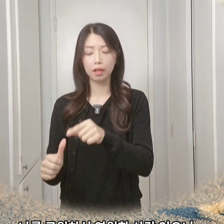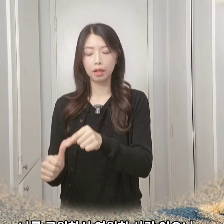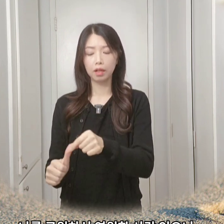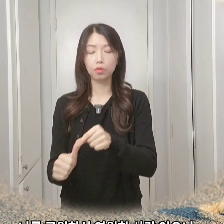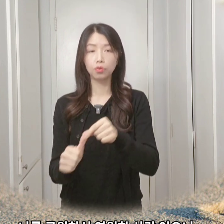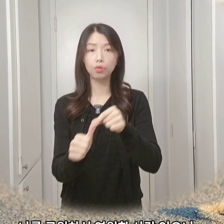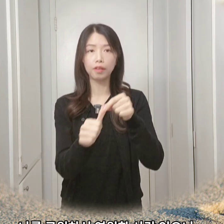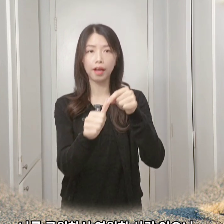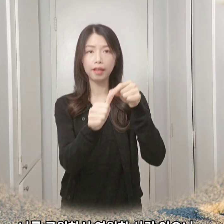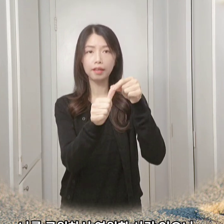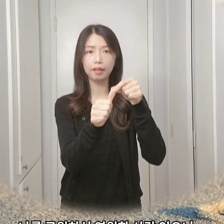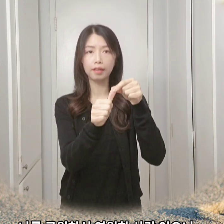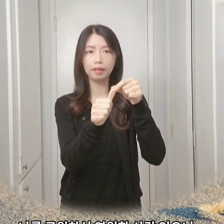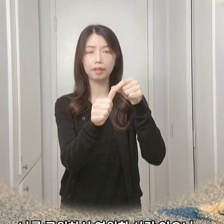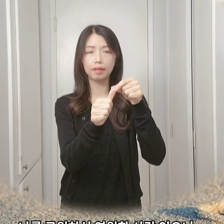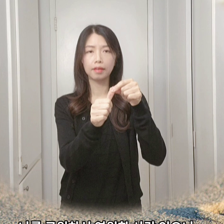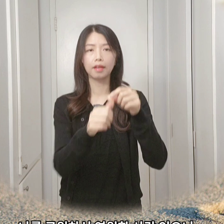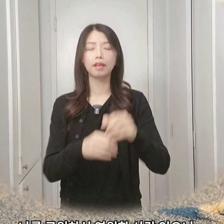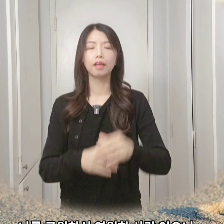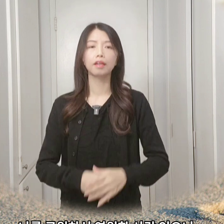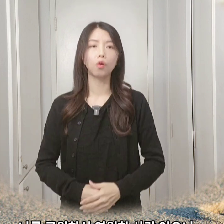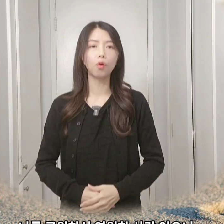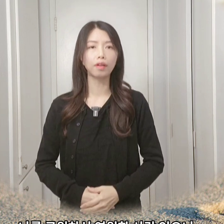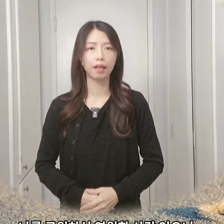나를 구원한